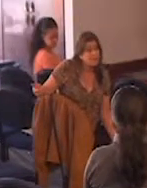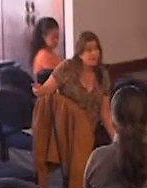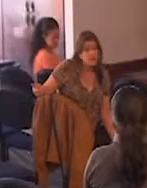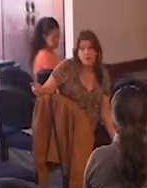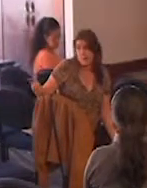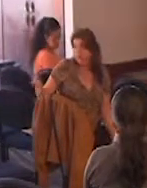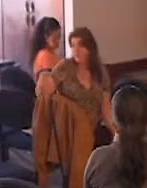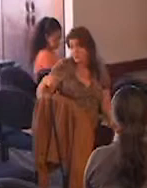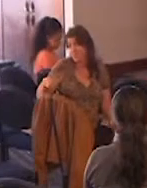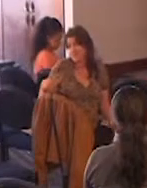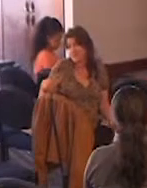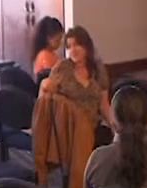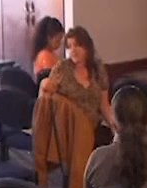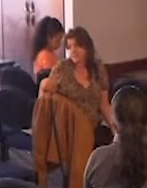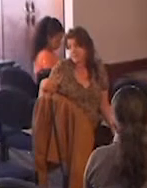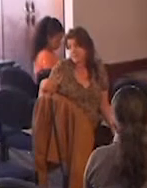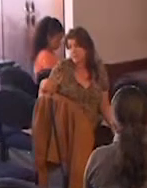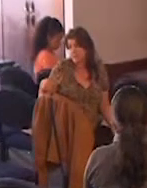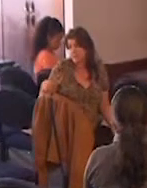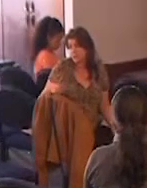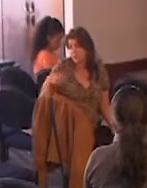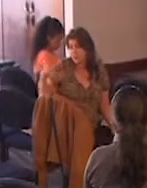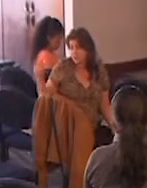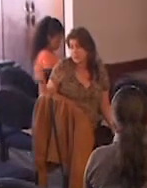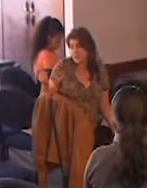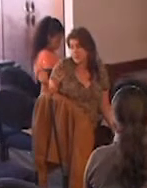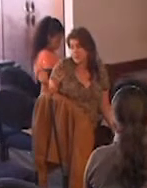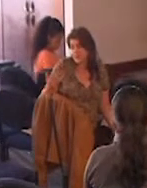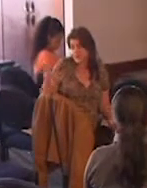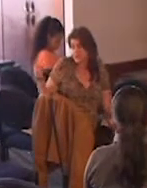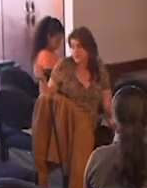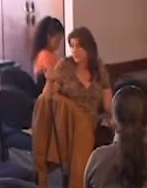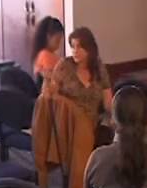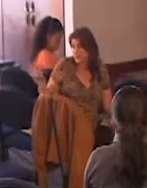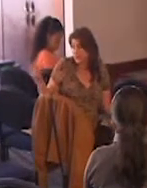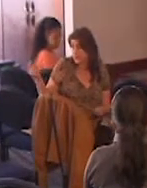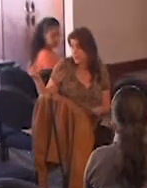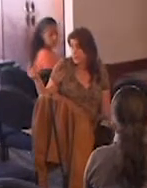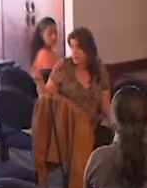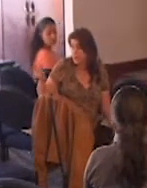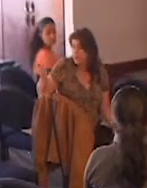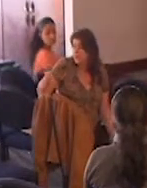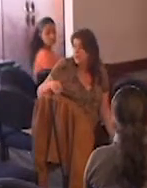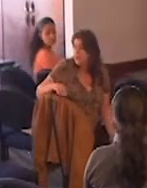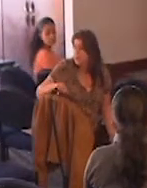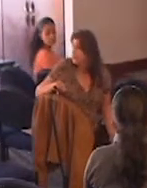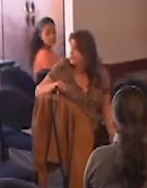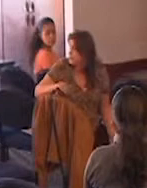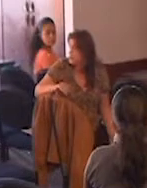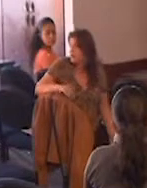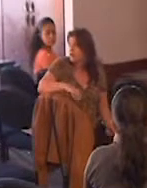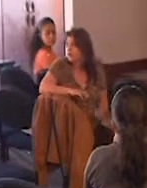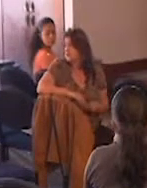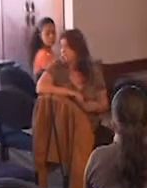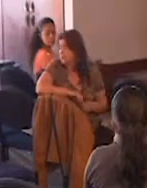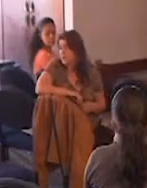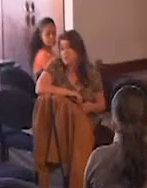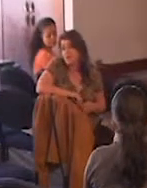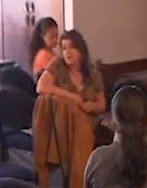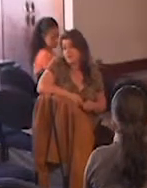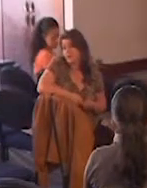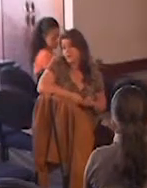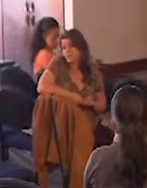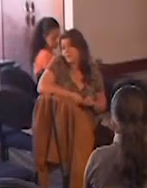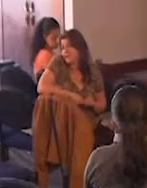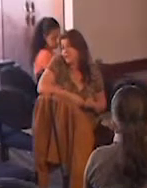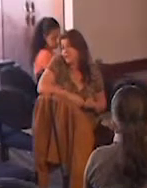comportamientos agresivos, y pues yo soy más tranquila, ¿no? Yo tengo más tiempo porque si no estoy siempre comiendo sola. Entonces